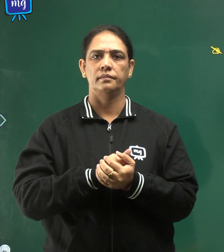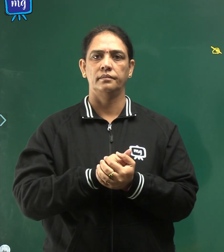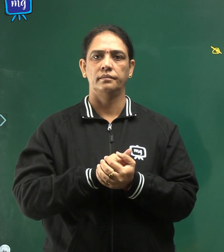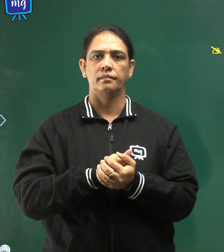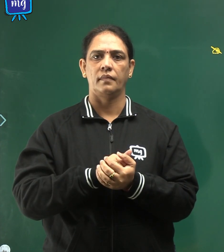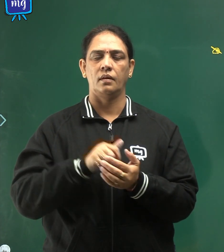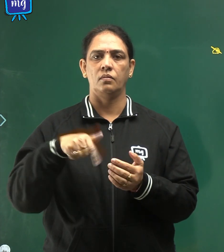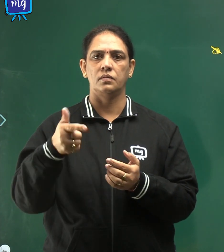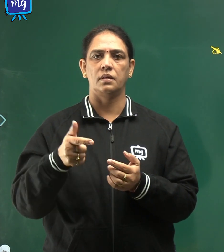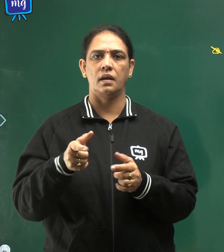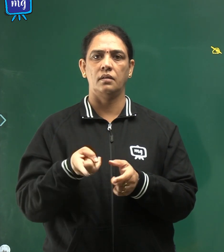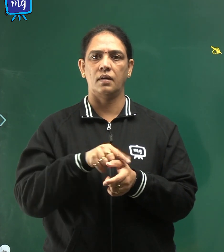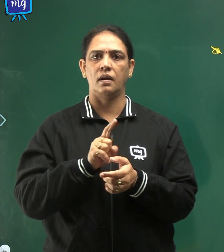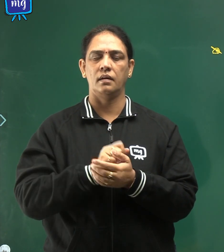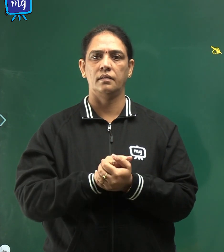उसके द्वारा